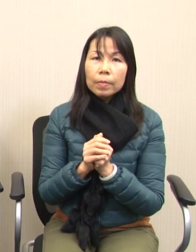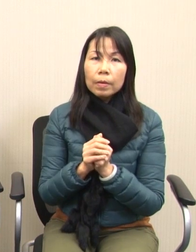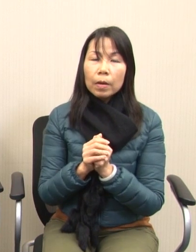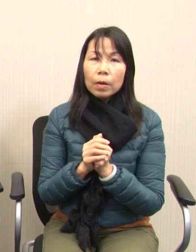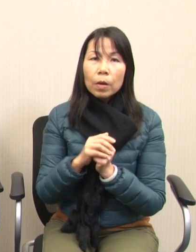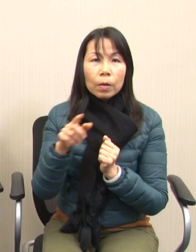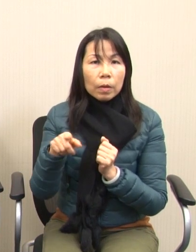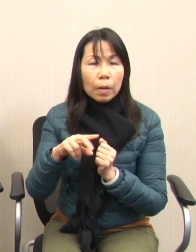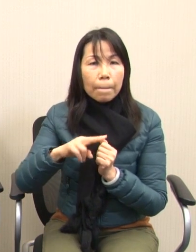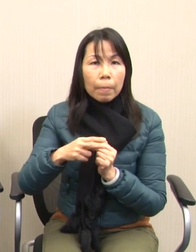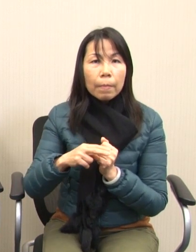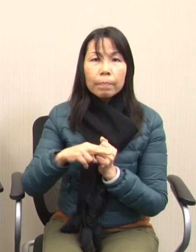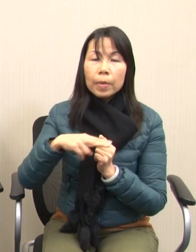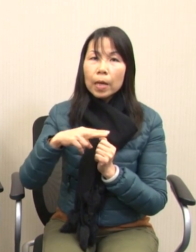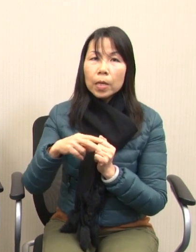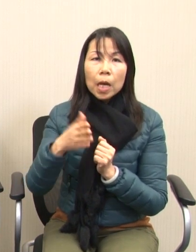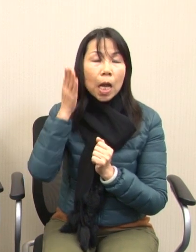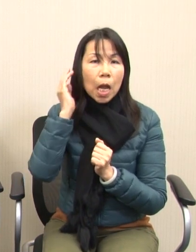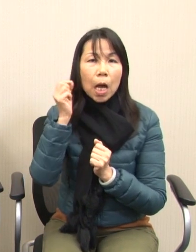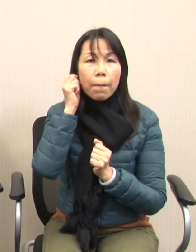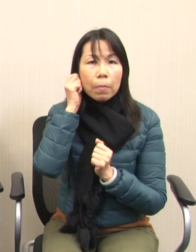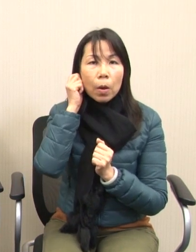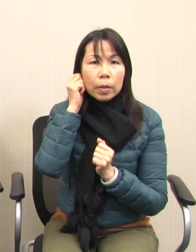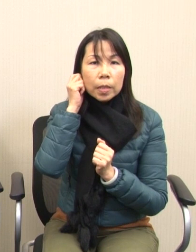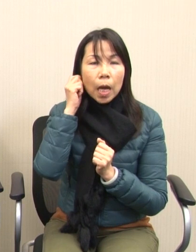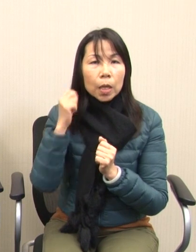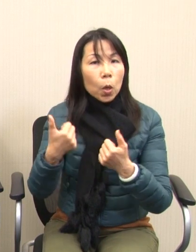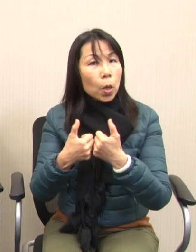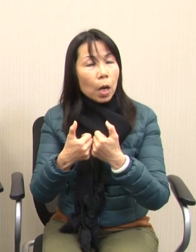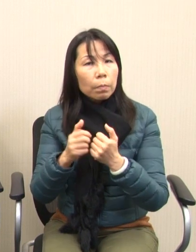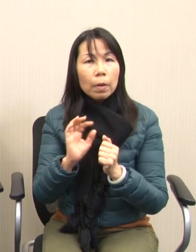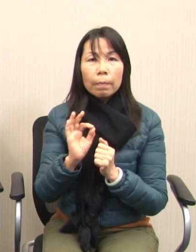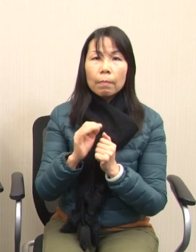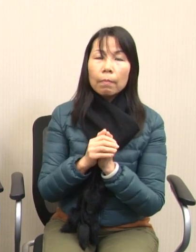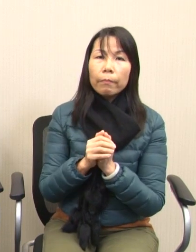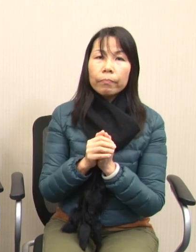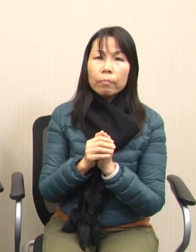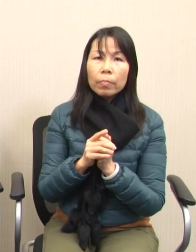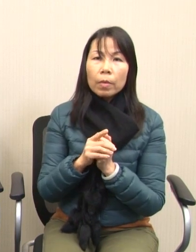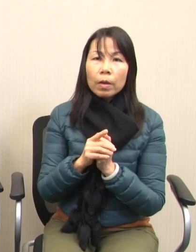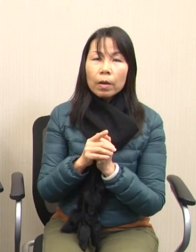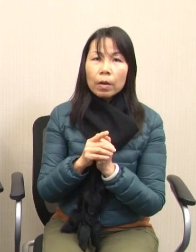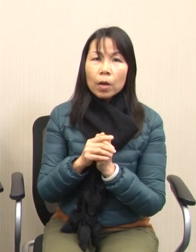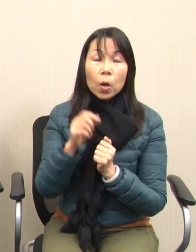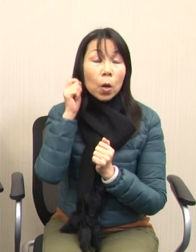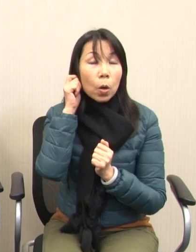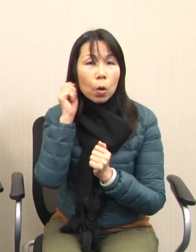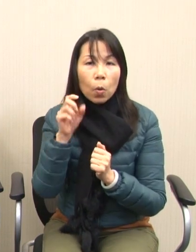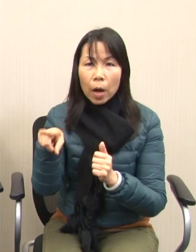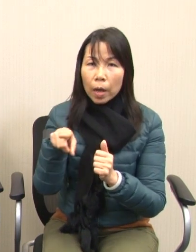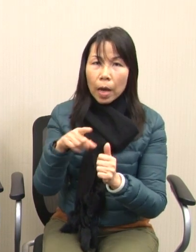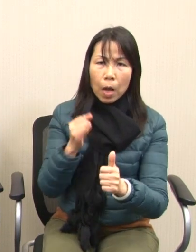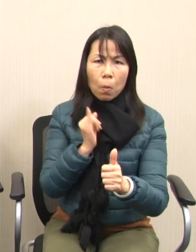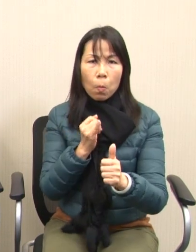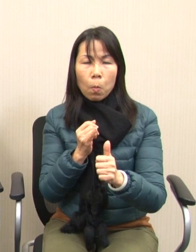you， 等於男女之間的感情，他不需要說你是一個壞男人或是壞女